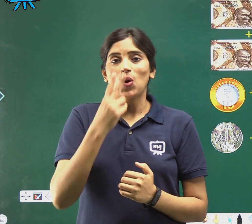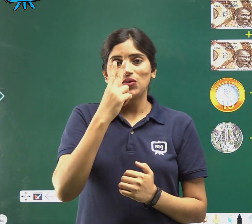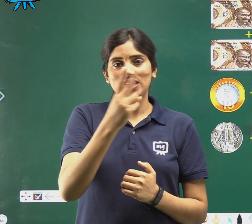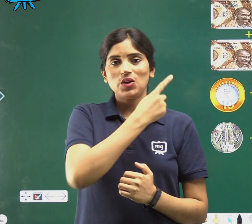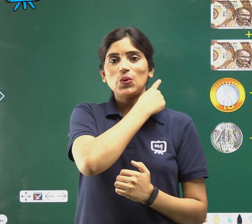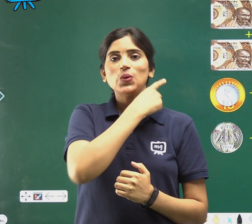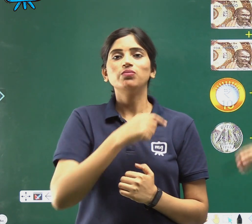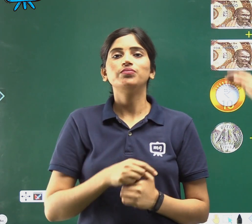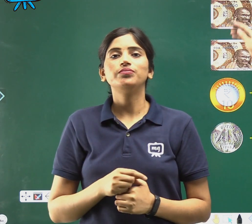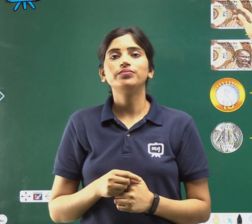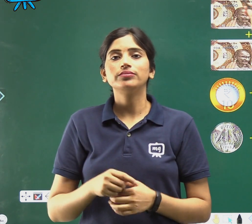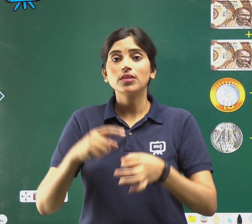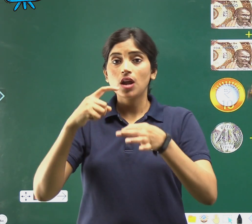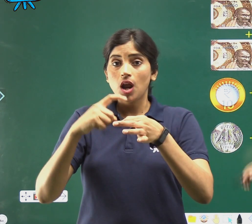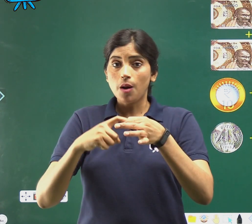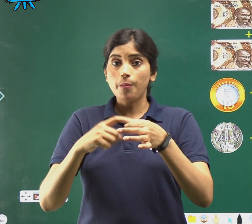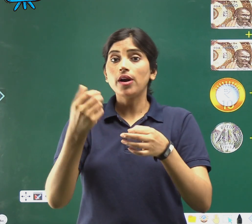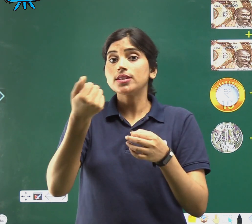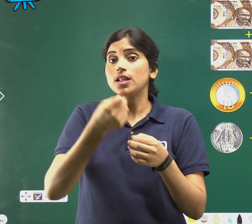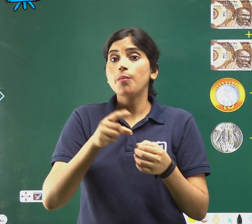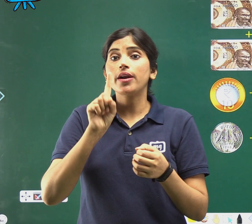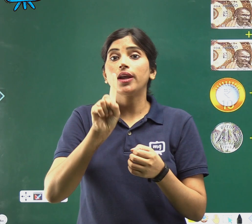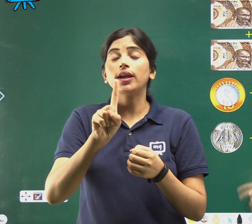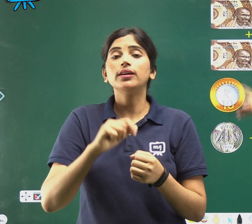देखो, प्रश्न नंबर 1